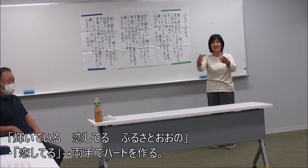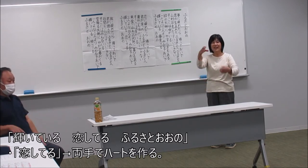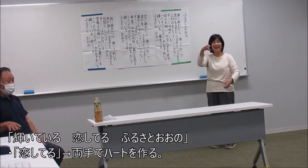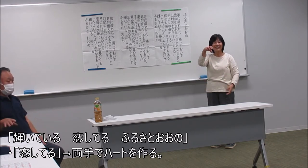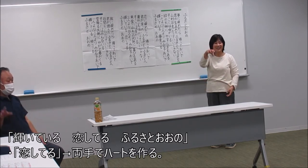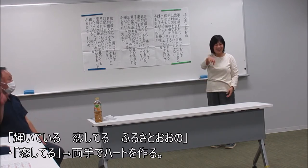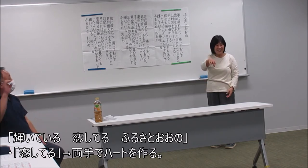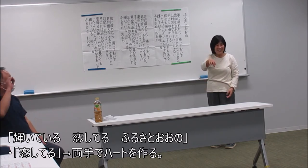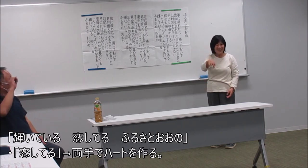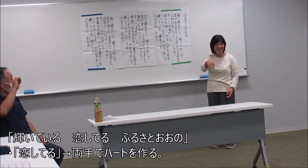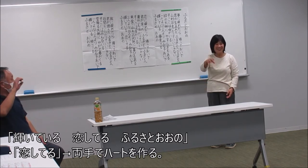さとと